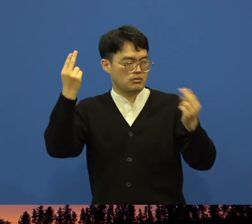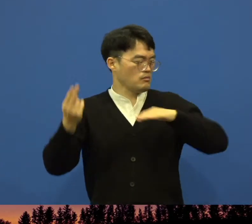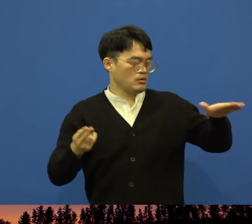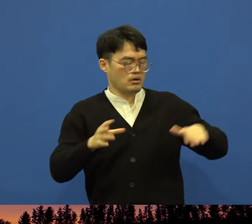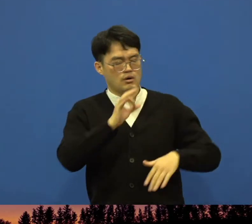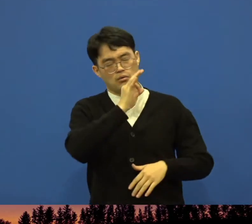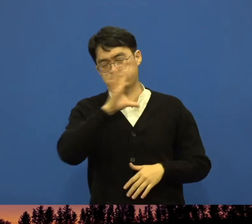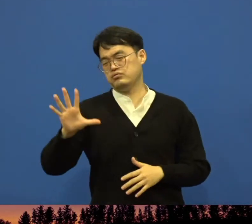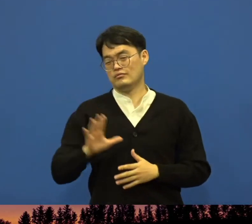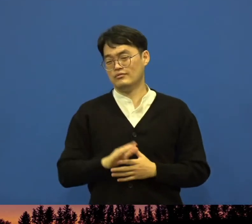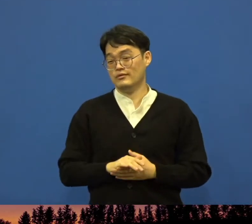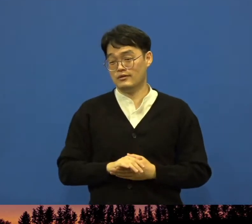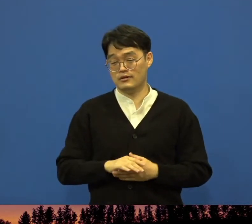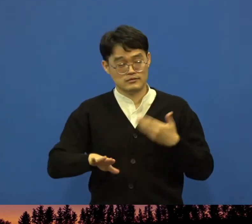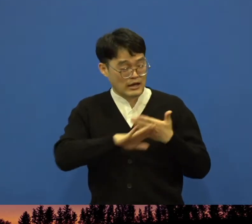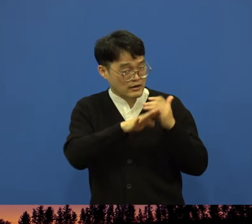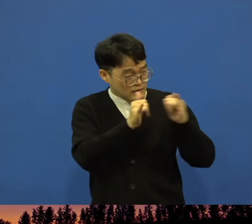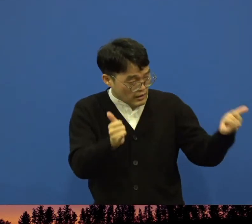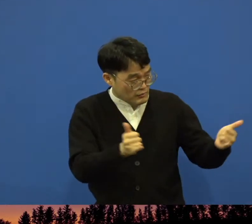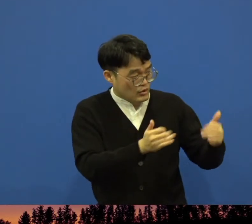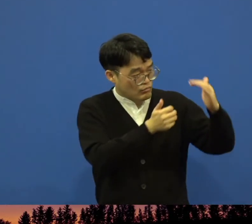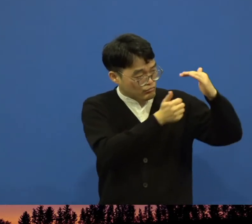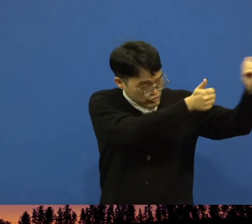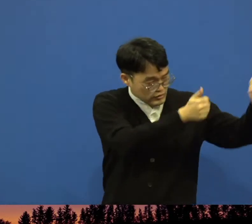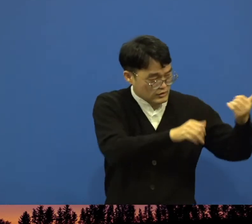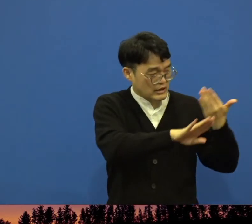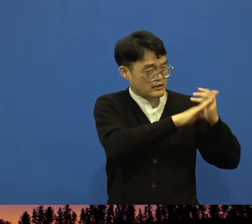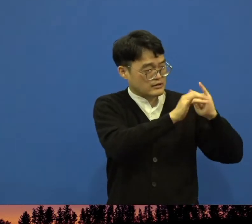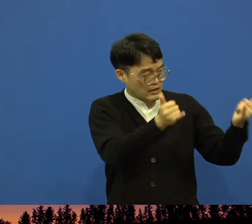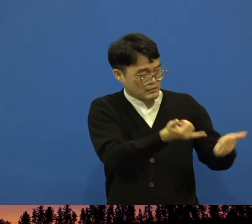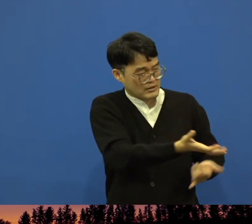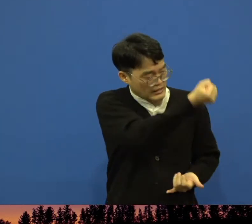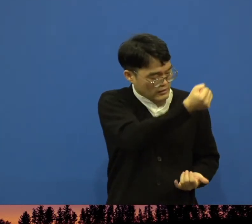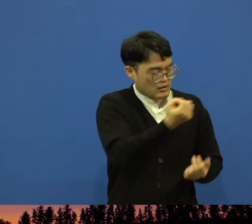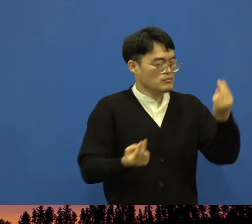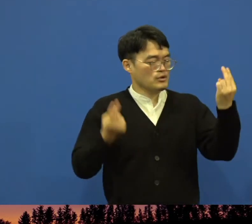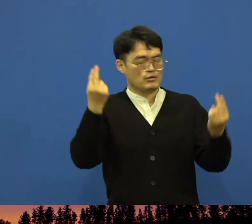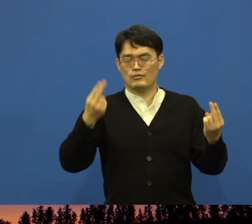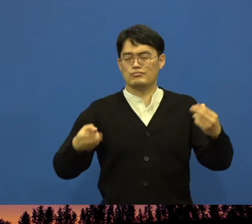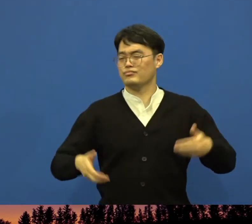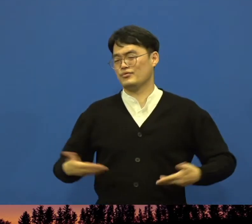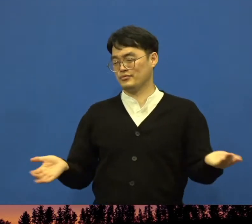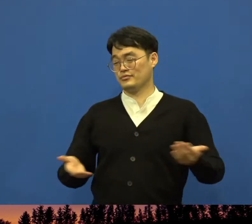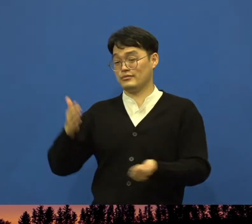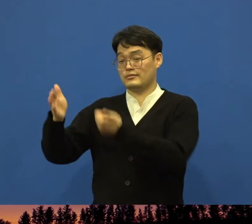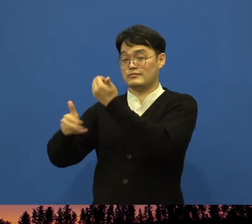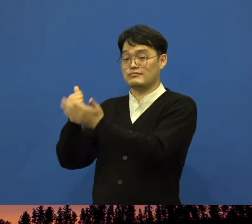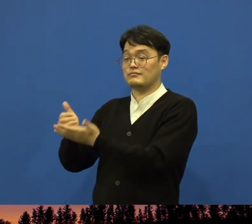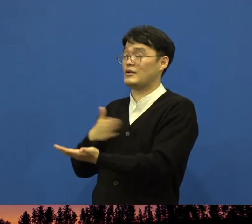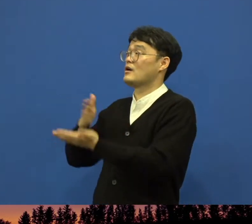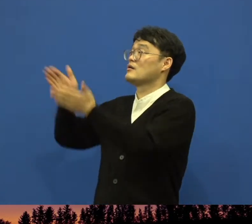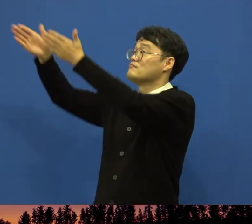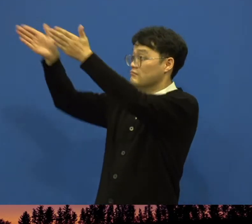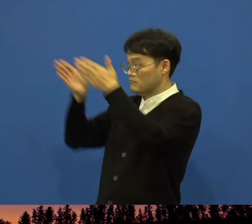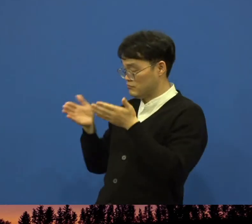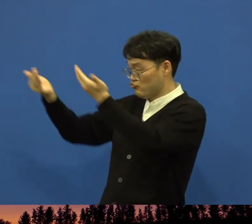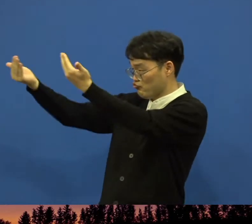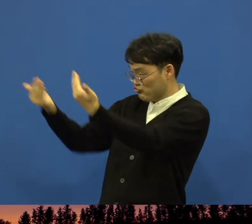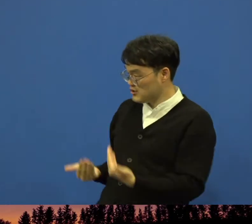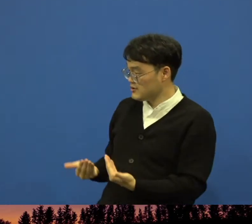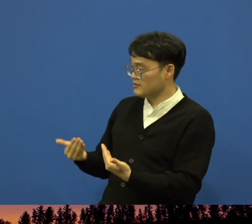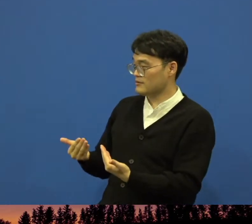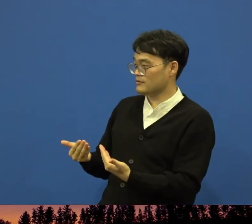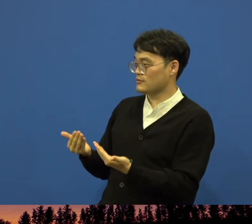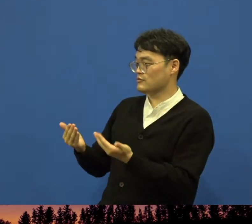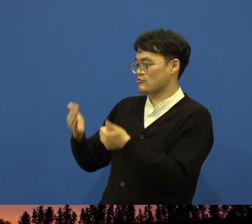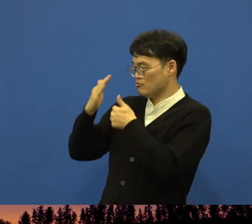사람들의 소명과 비교할 이유가 없습니다. 그리고 하나님이 주신 나에게 주신 소명, 그것이면 충분하다는 겁니다.